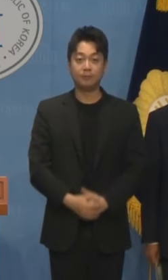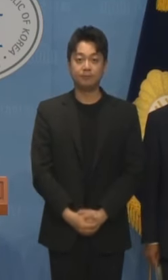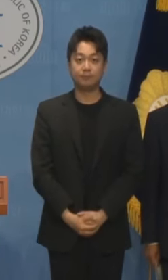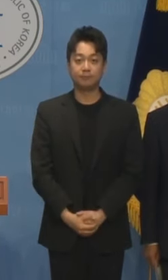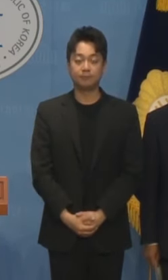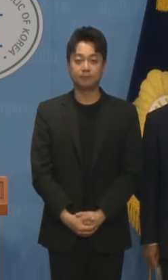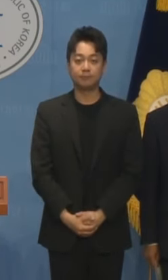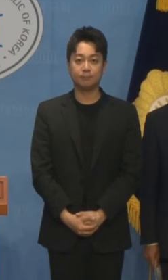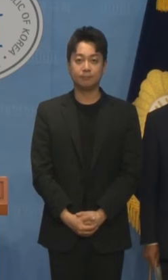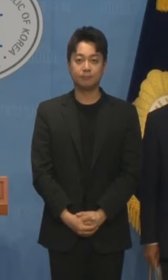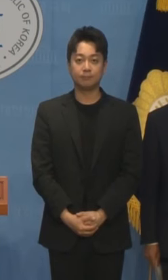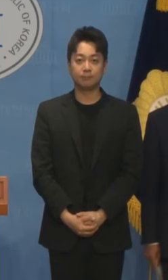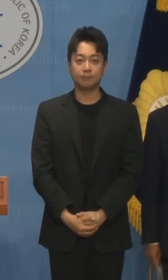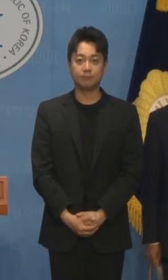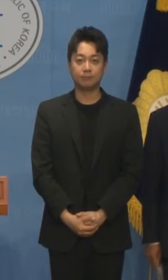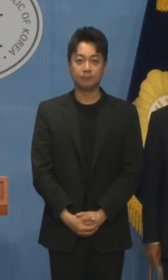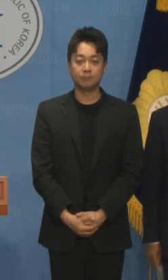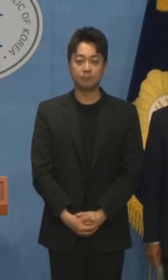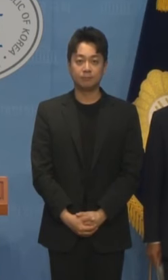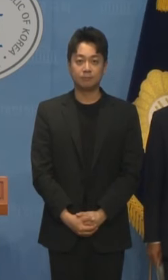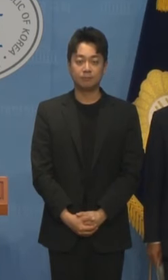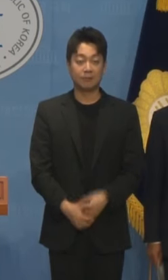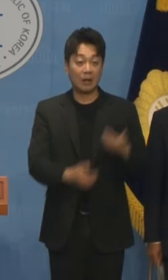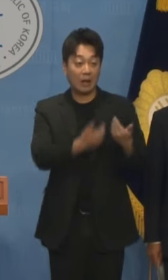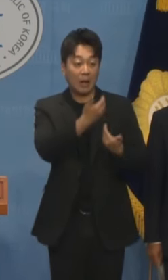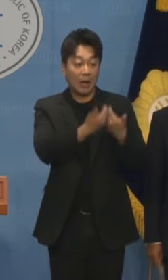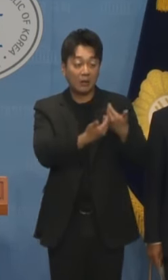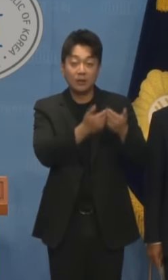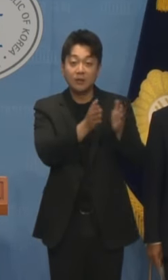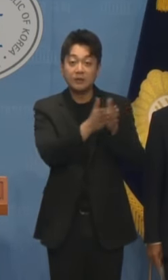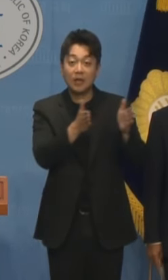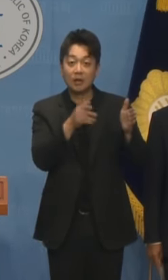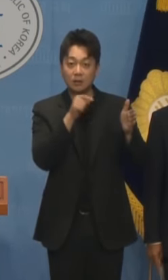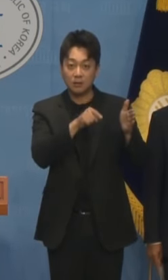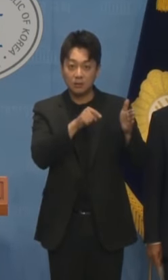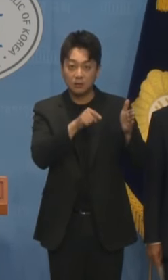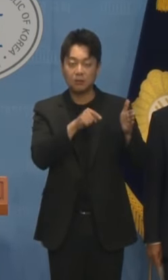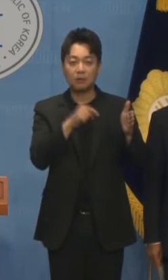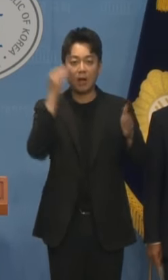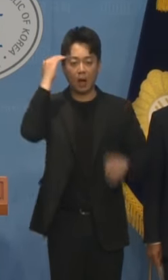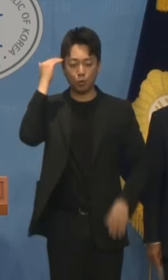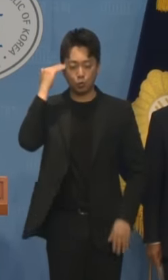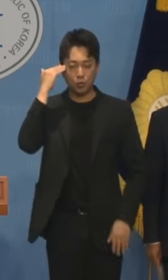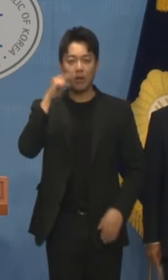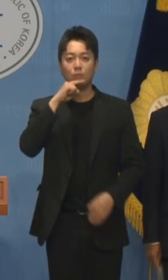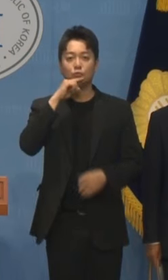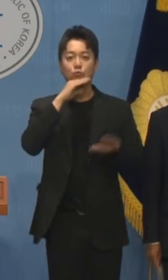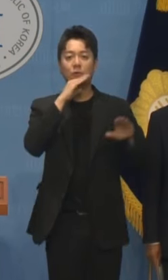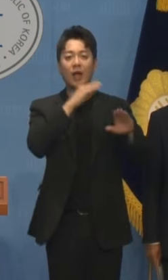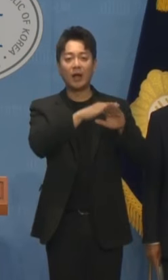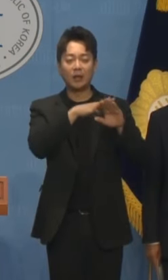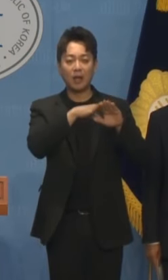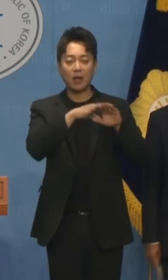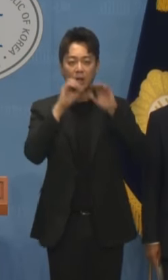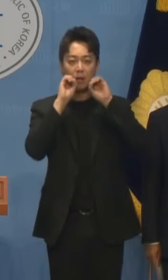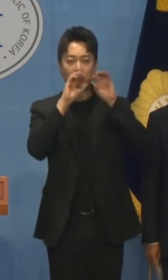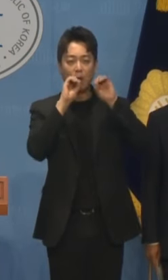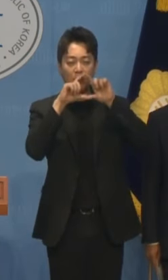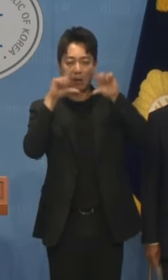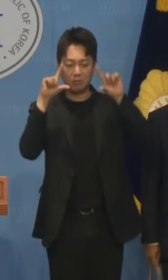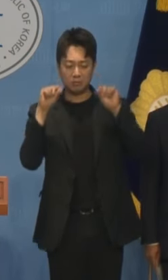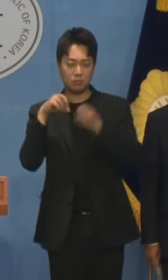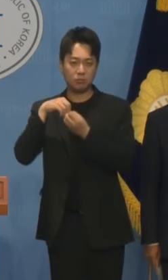합니다 풍선 대치의 시발점은 명백히 대북 전단입니다 한국 정부는 대북 전단을